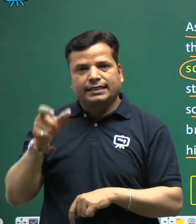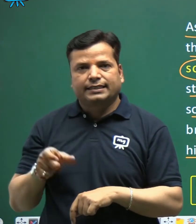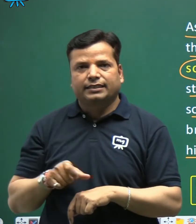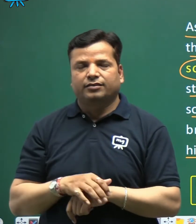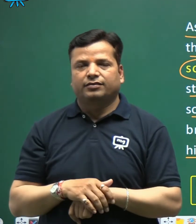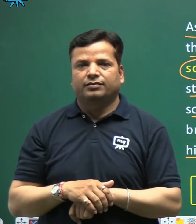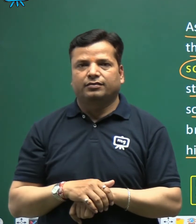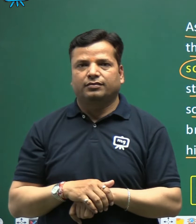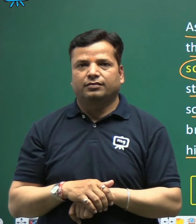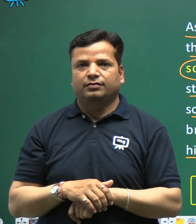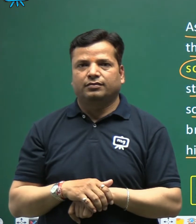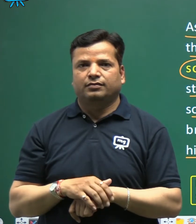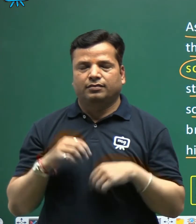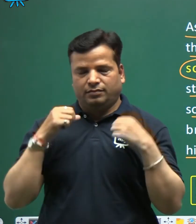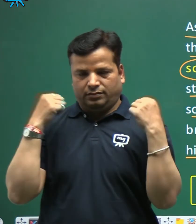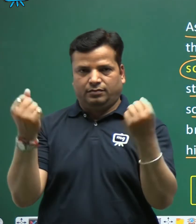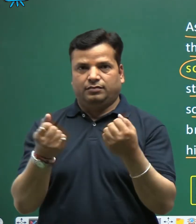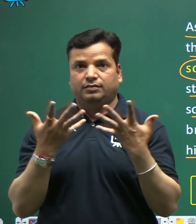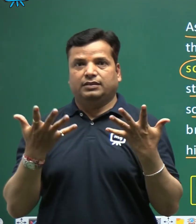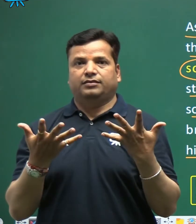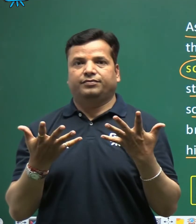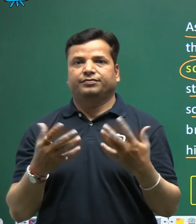strange, अजीब,